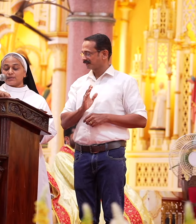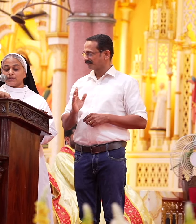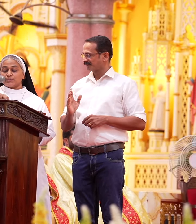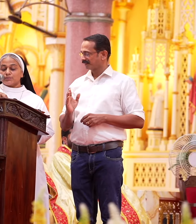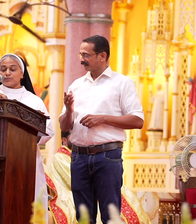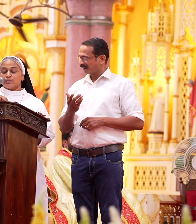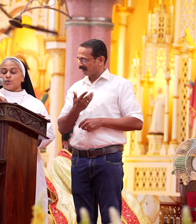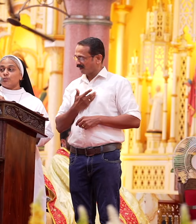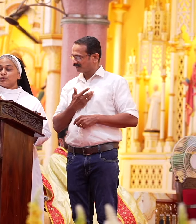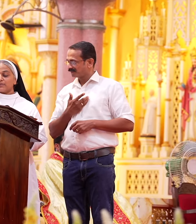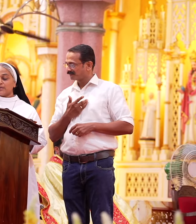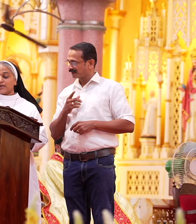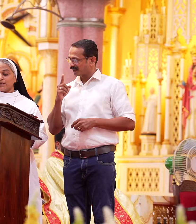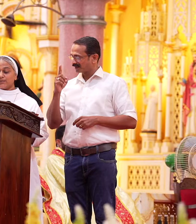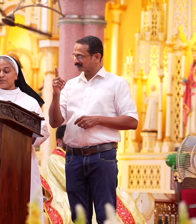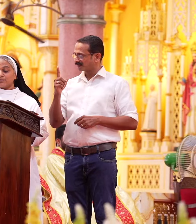പ്രാർത്ഥന കേട്ടു.